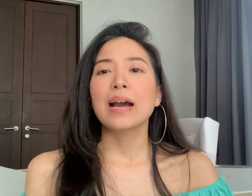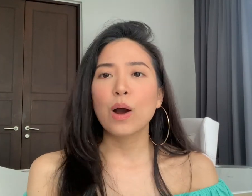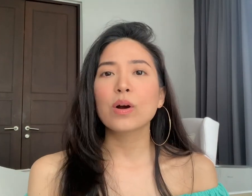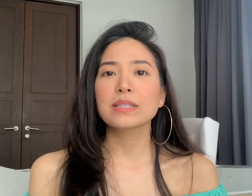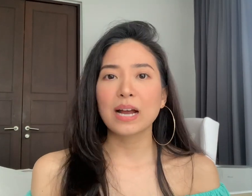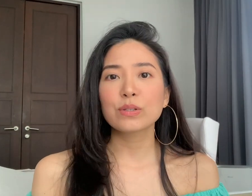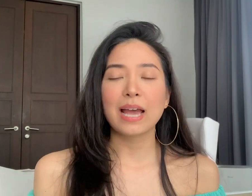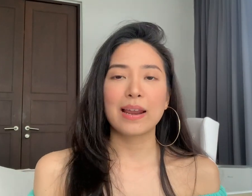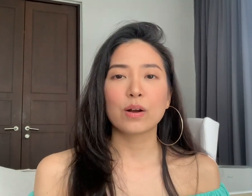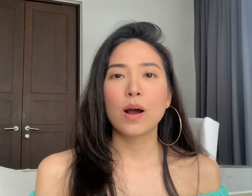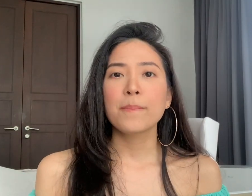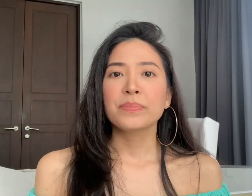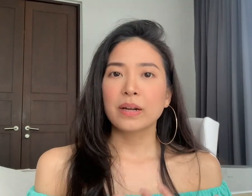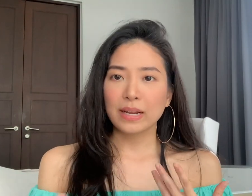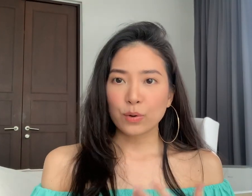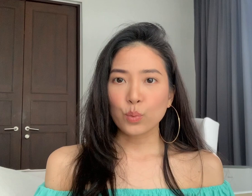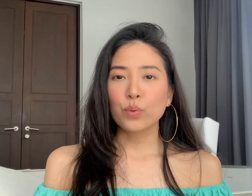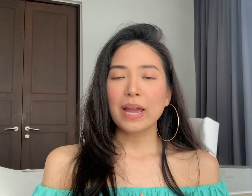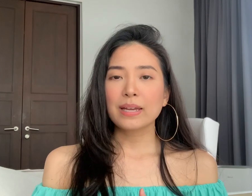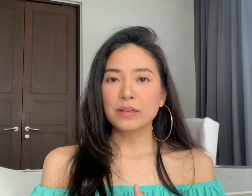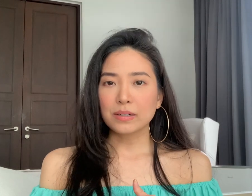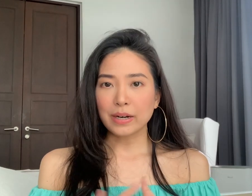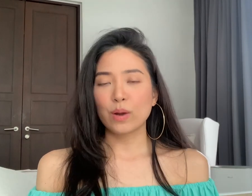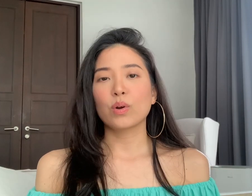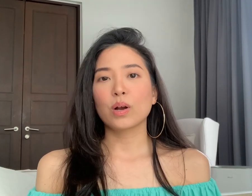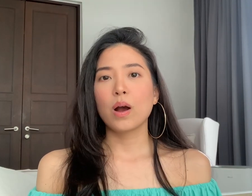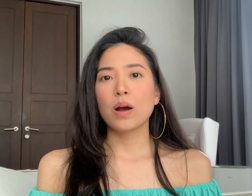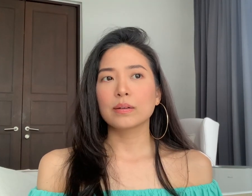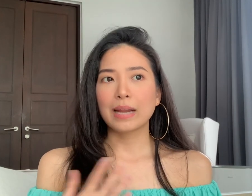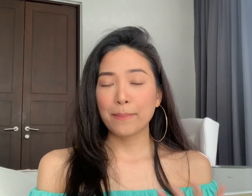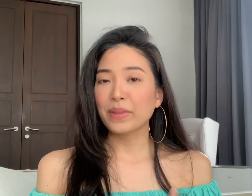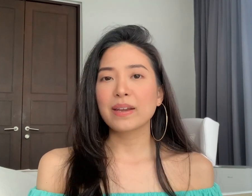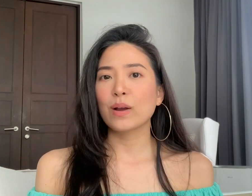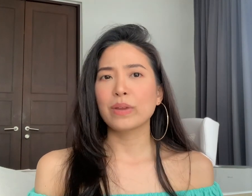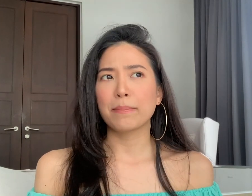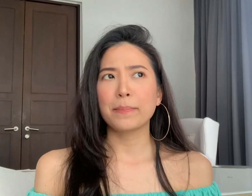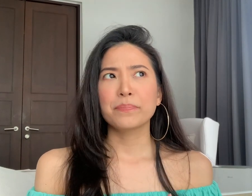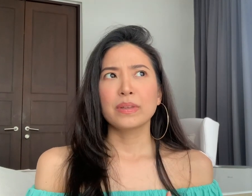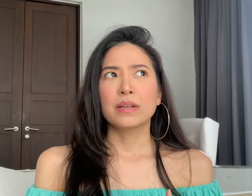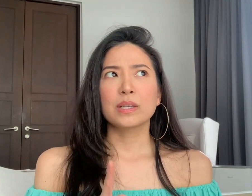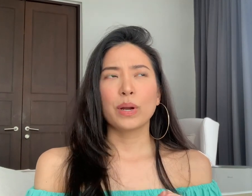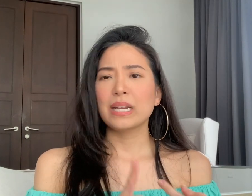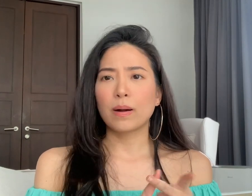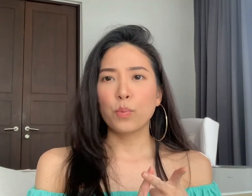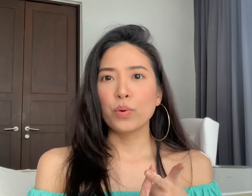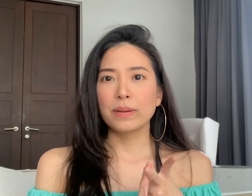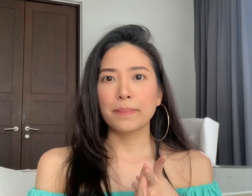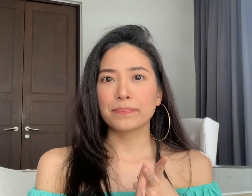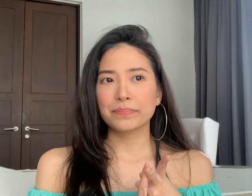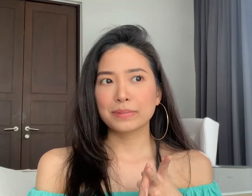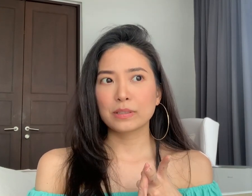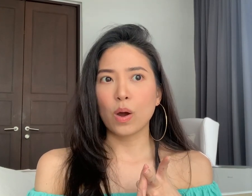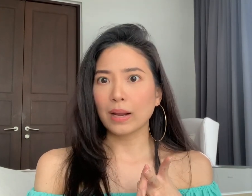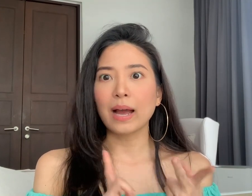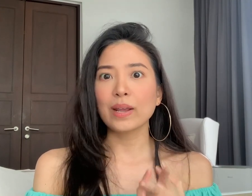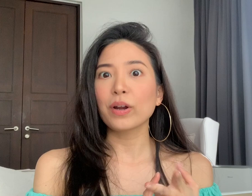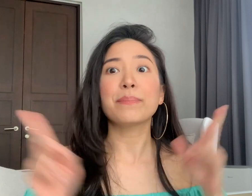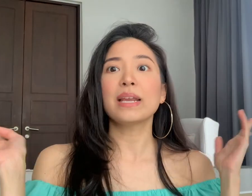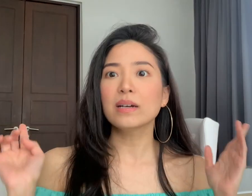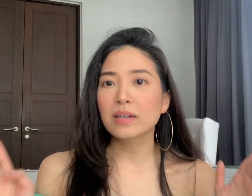เขาจะเข้ใจ เรีนรู้ได้เร็ว สวัดีกัคุณนี้สอนครั้งเดวกทำได้เลย